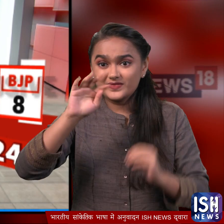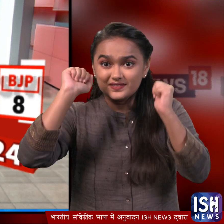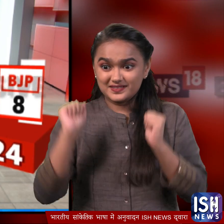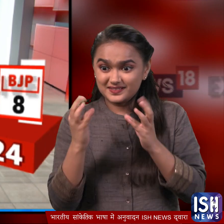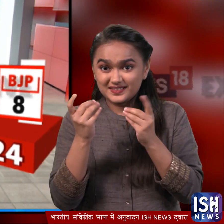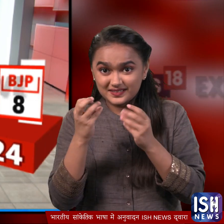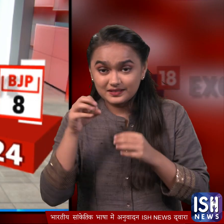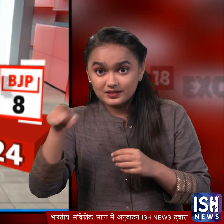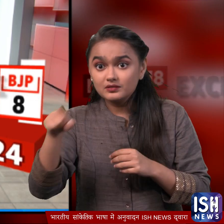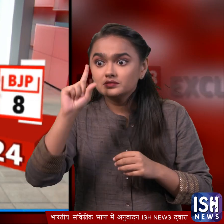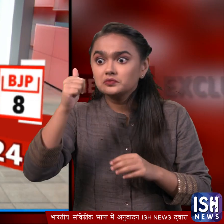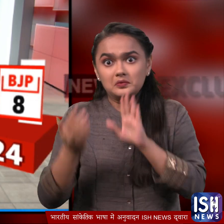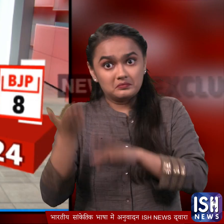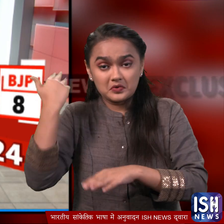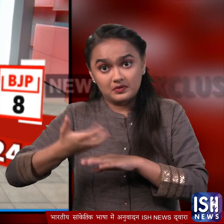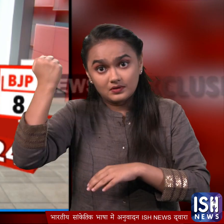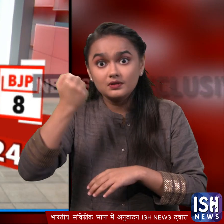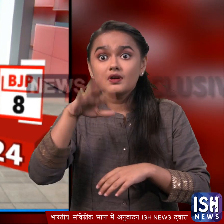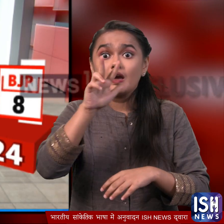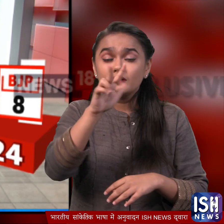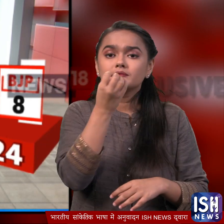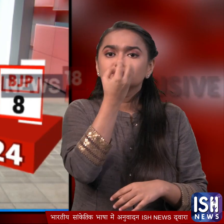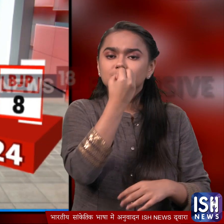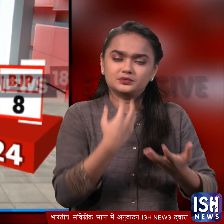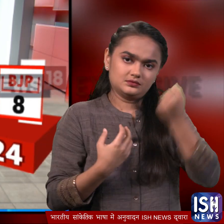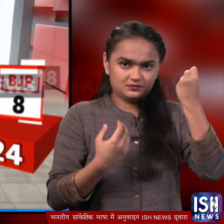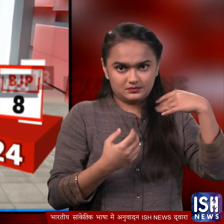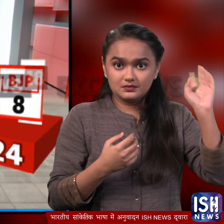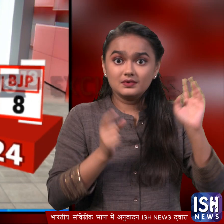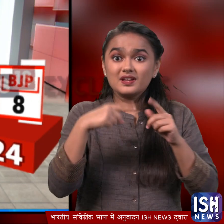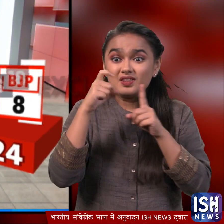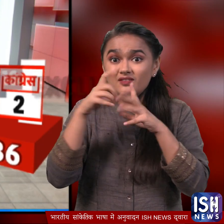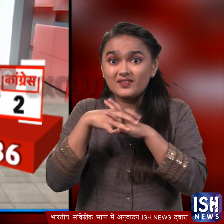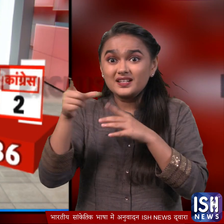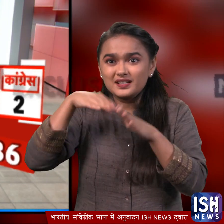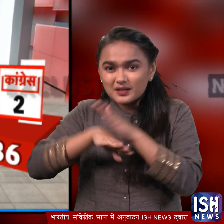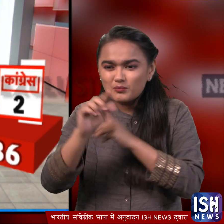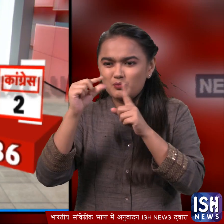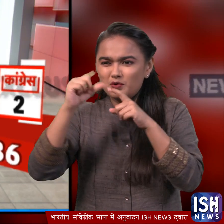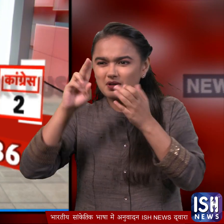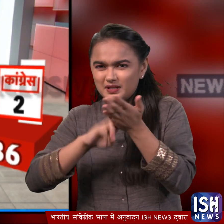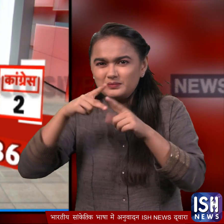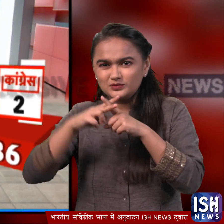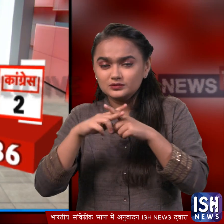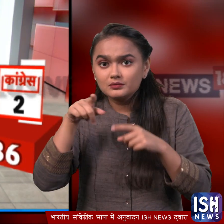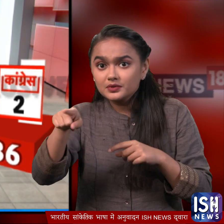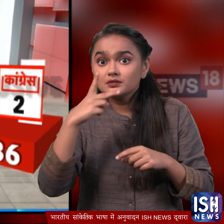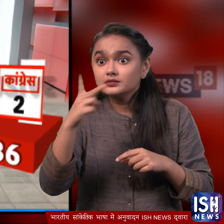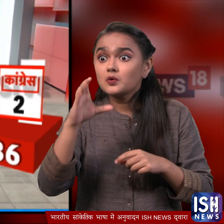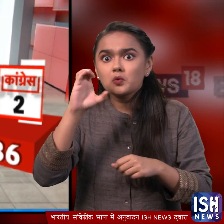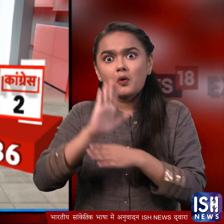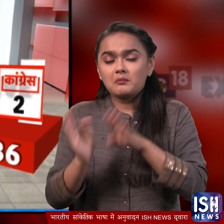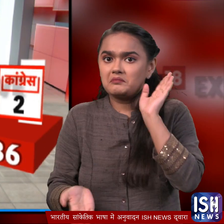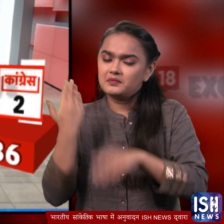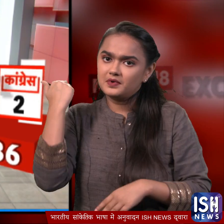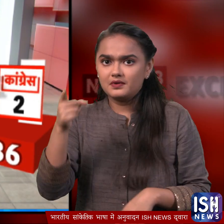24 सीटों में 16 पर कांग्रेस ने जीत दर्ज की और 8 सीटों पर बीजेपी को जीत मिली। जबकि द्वारका जिले की ही ओखा नगर पालिका पर बीजेपी ने बड़े अंतर से